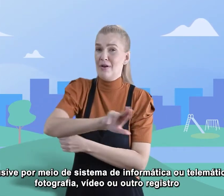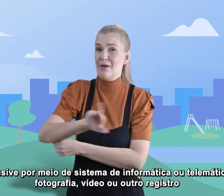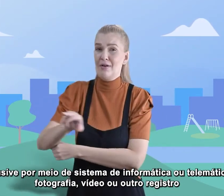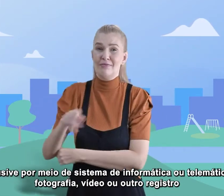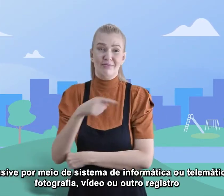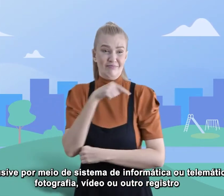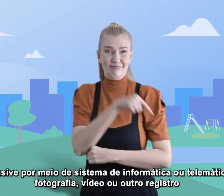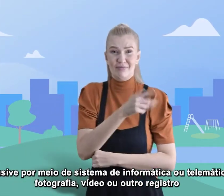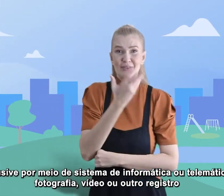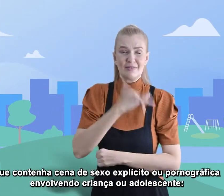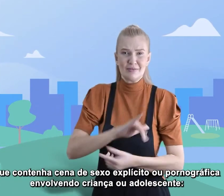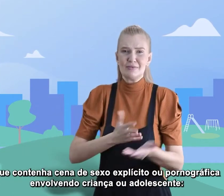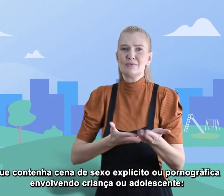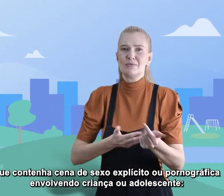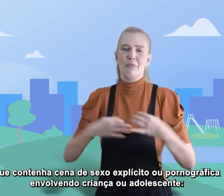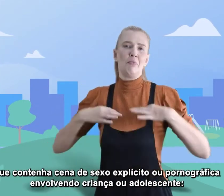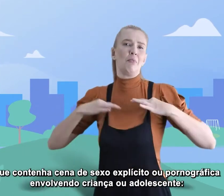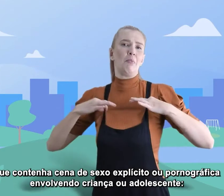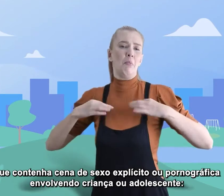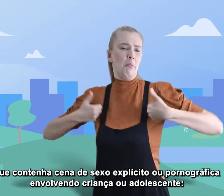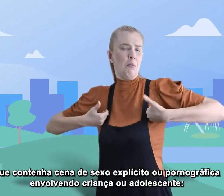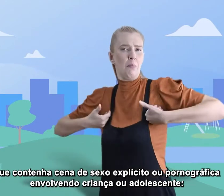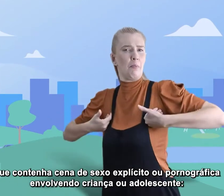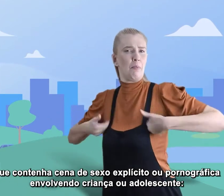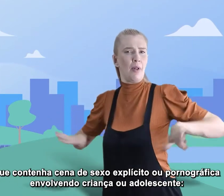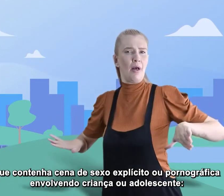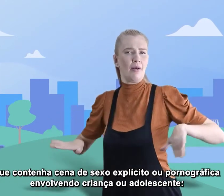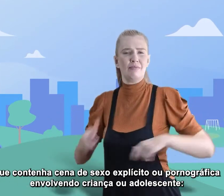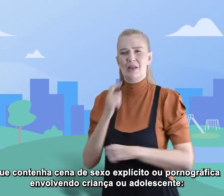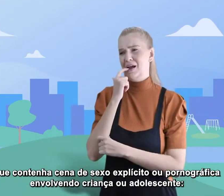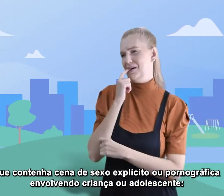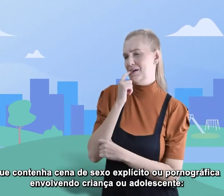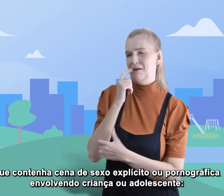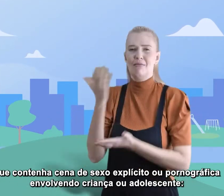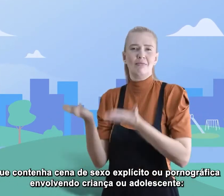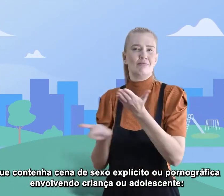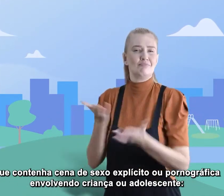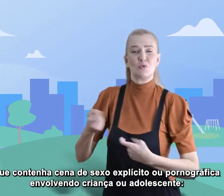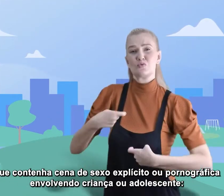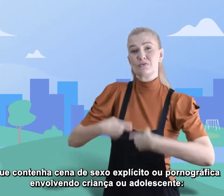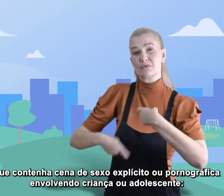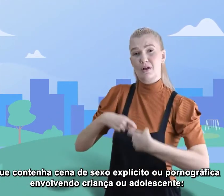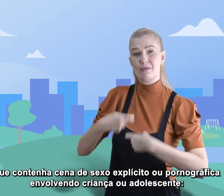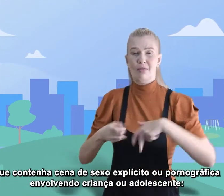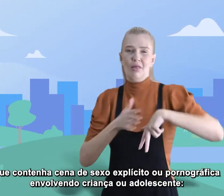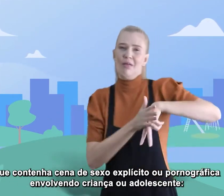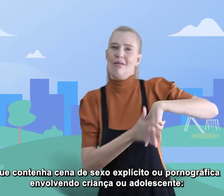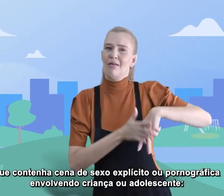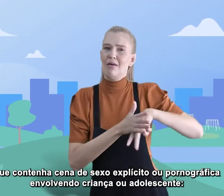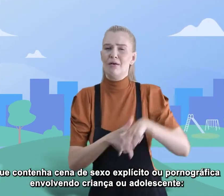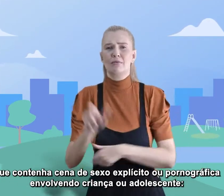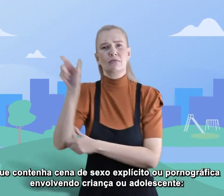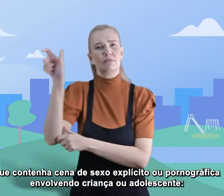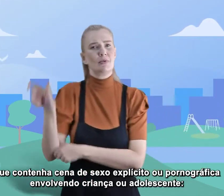outro registro que contenha cena de sexo explícito ou pornográfica, envolvendo criança